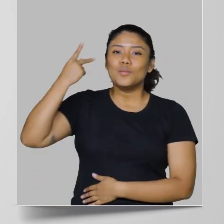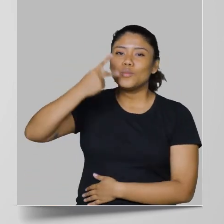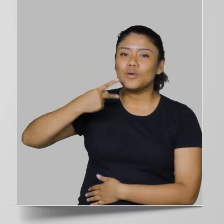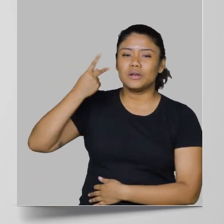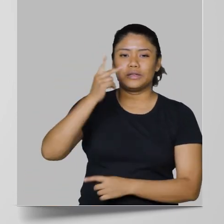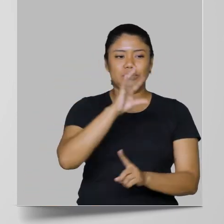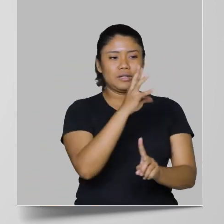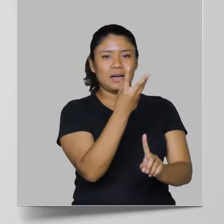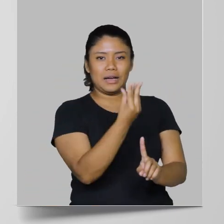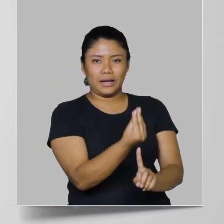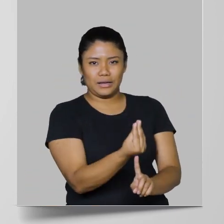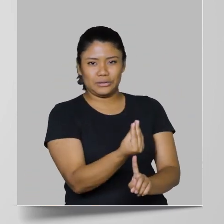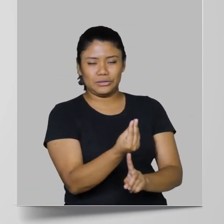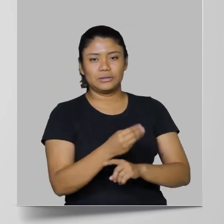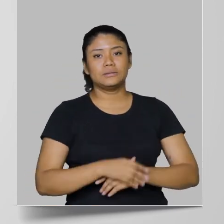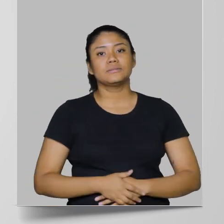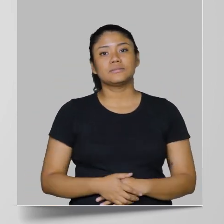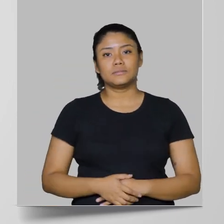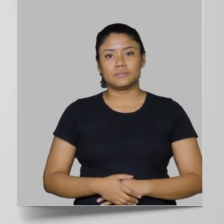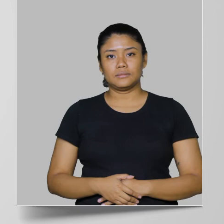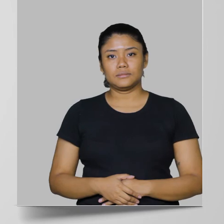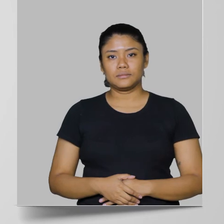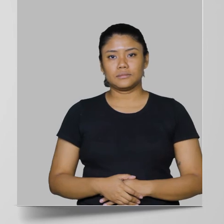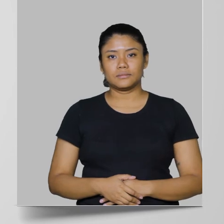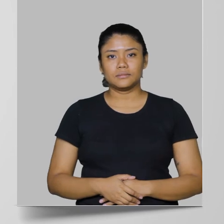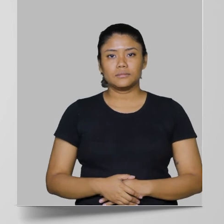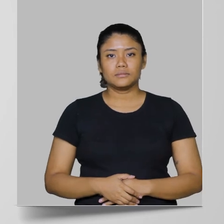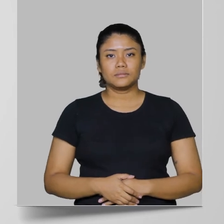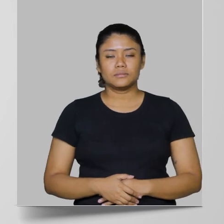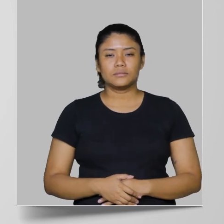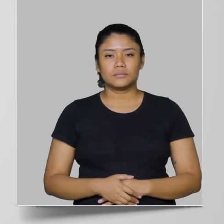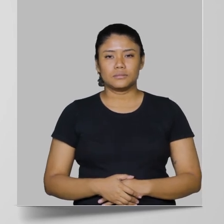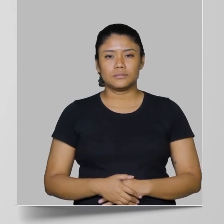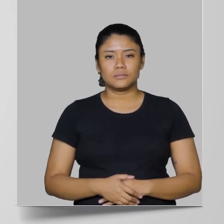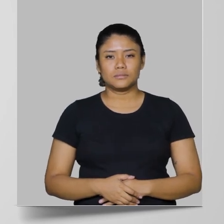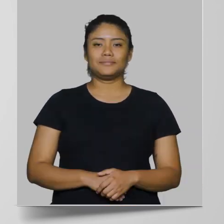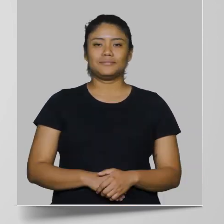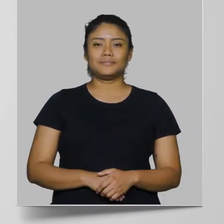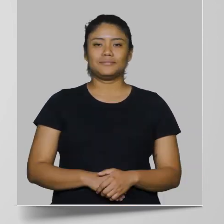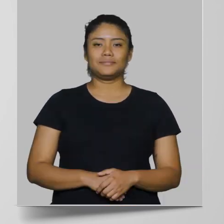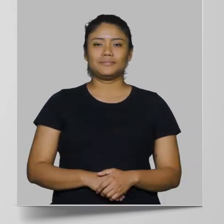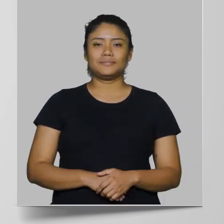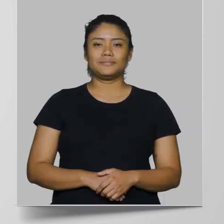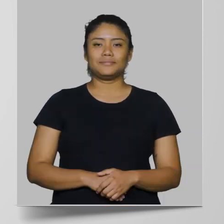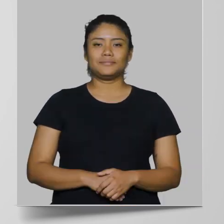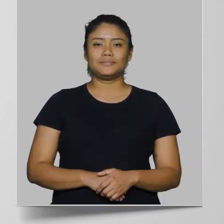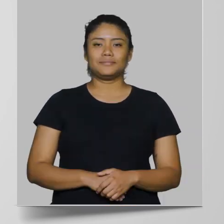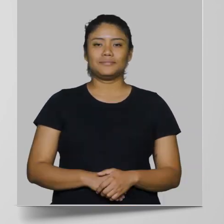sociedade esteja mais acessível e mais acolhedora às diferenças humanas.